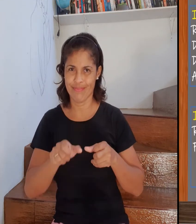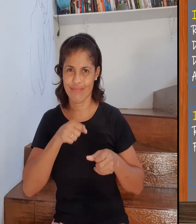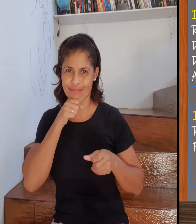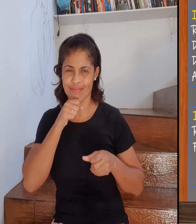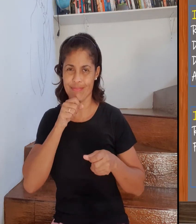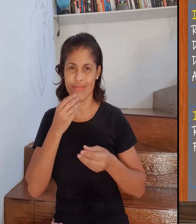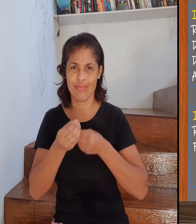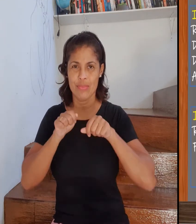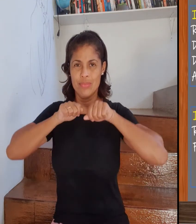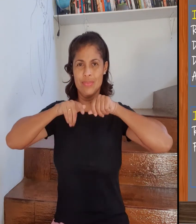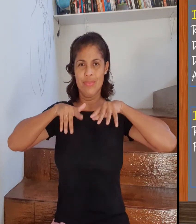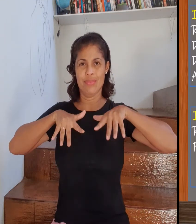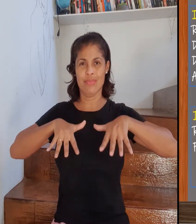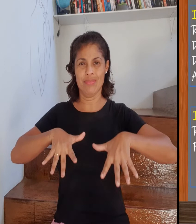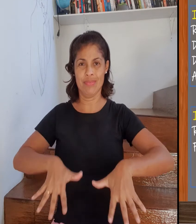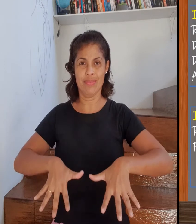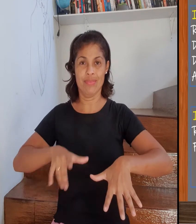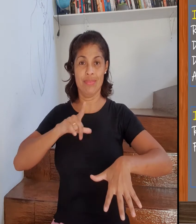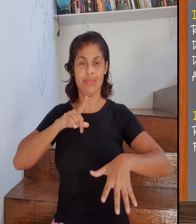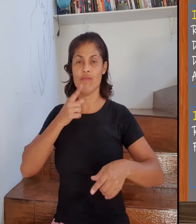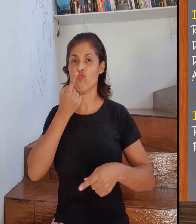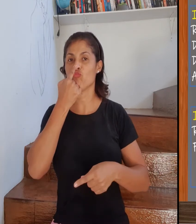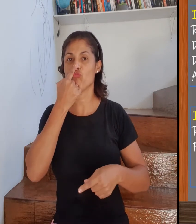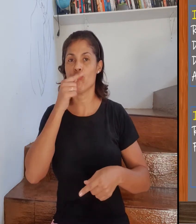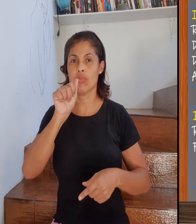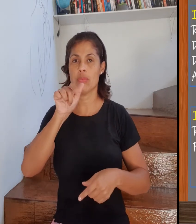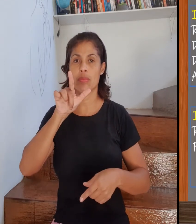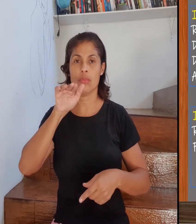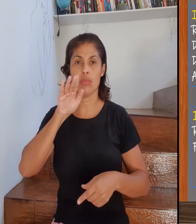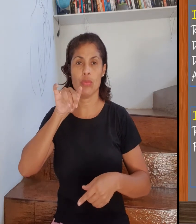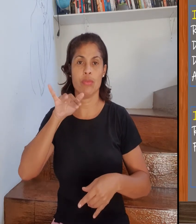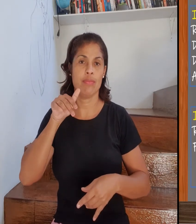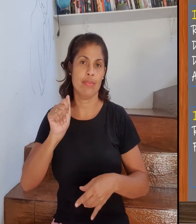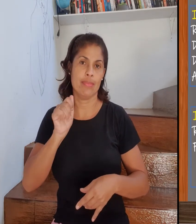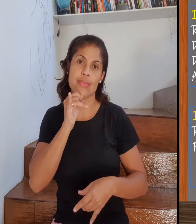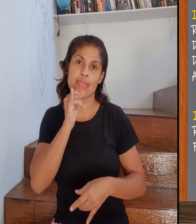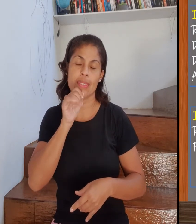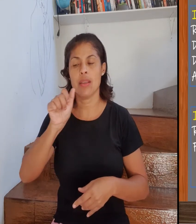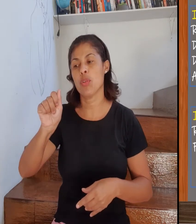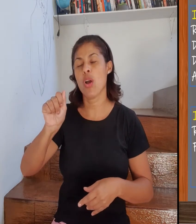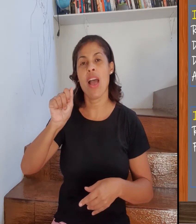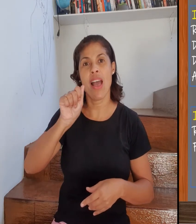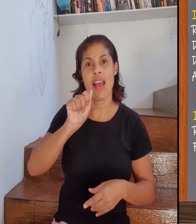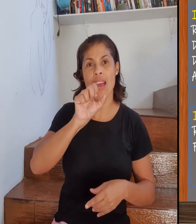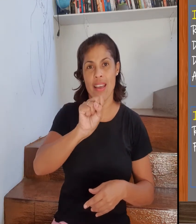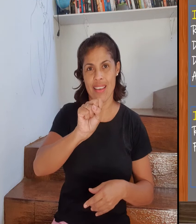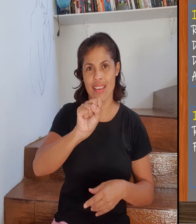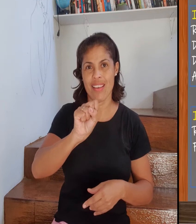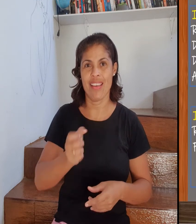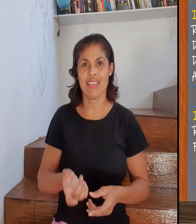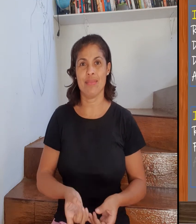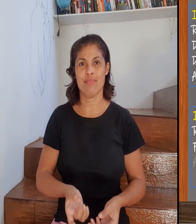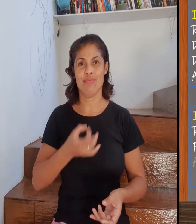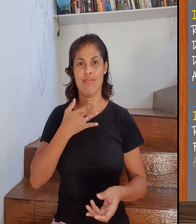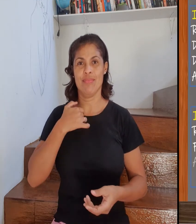da distribuição de fármacos com alta afinidade à albumina, como a aspirina, usada como